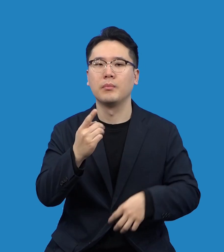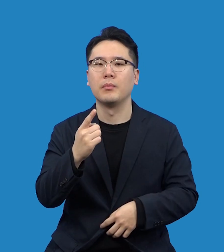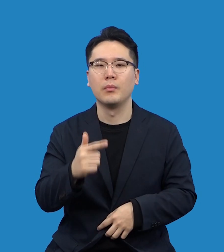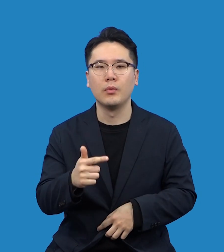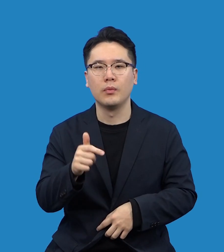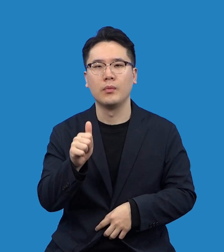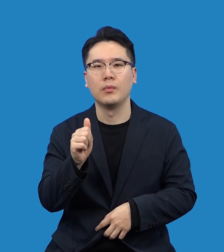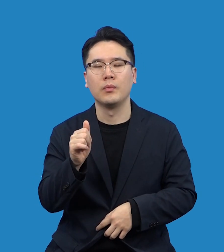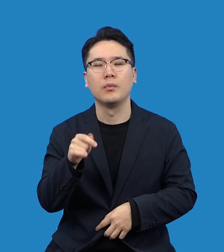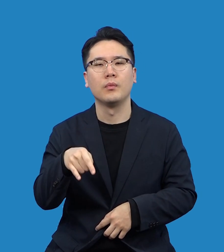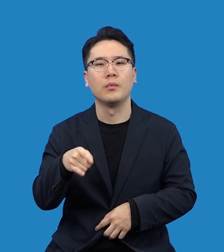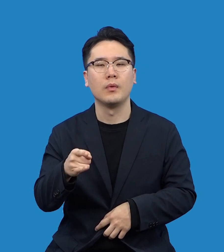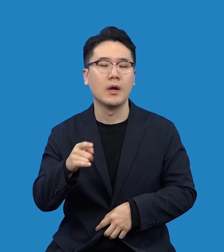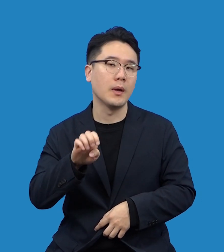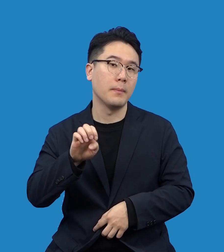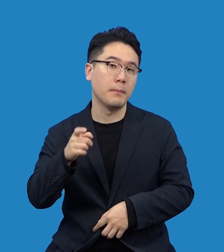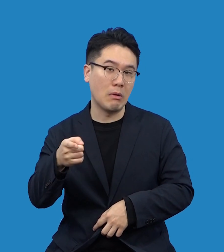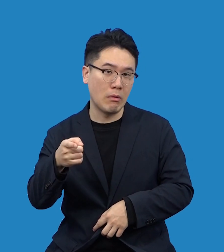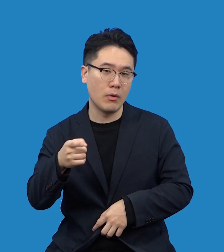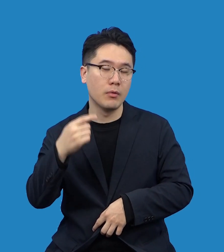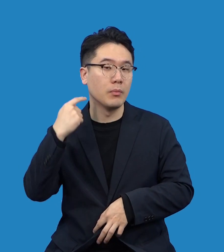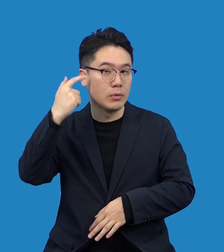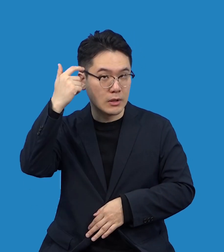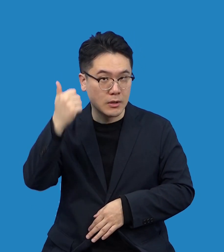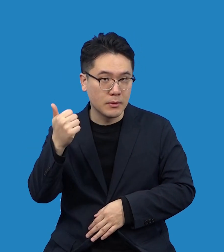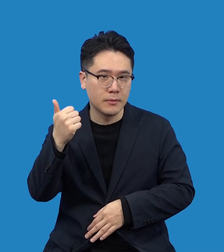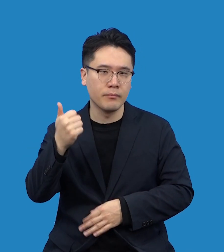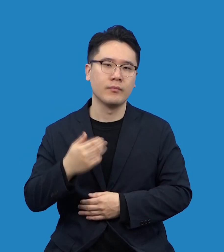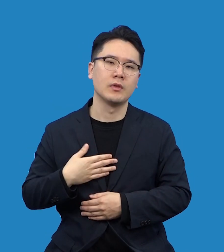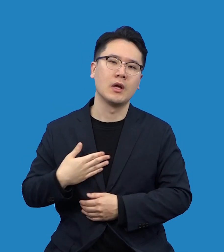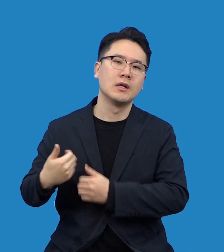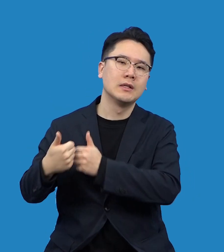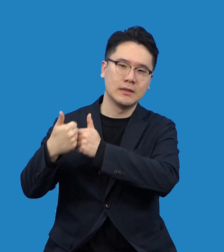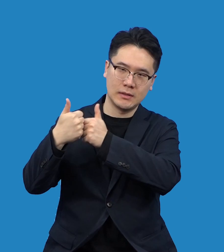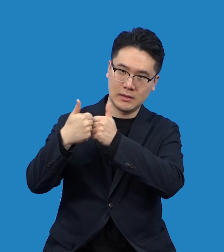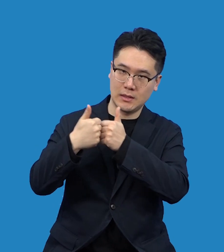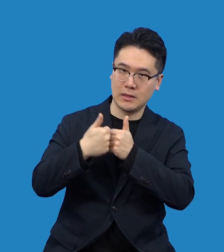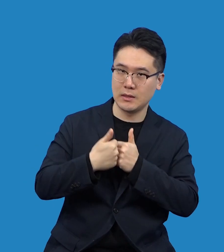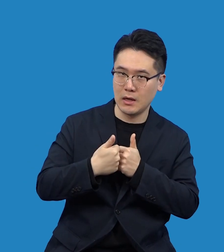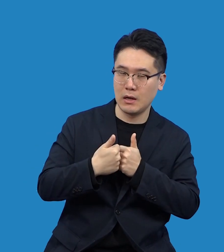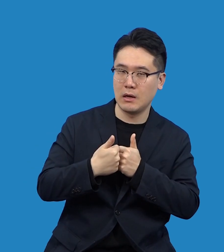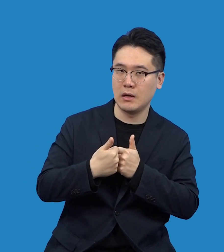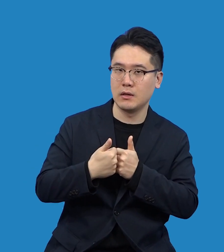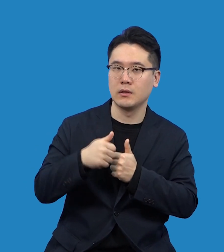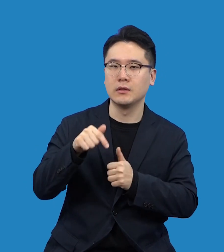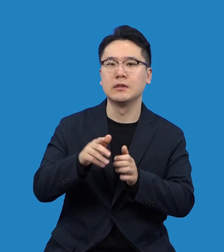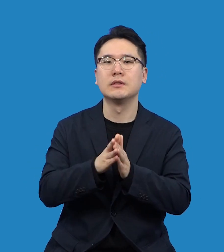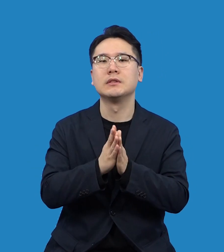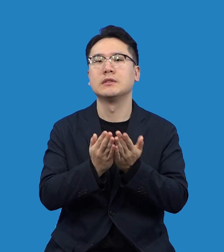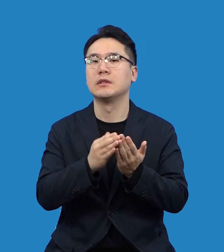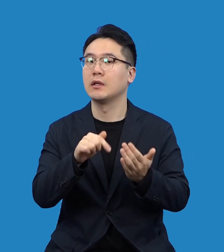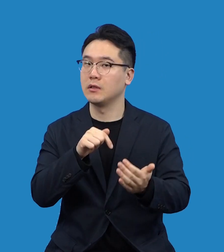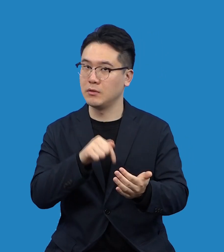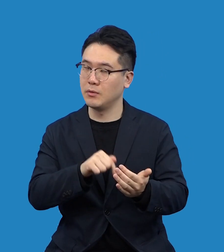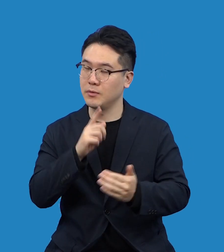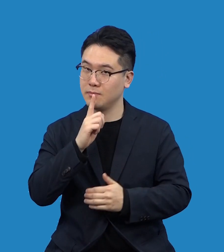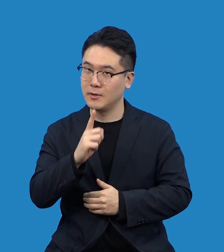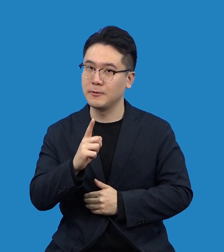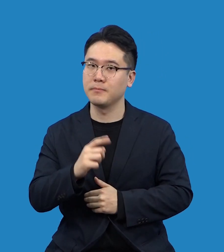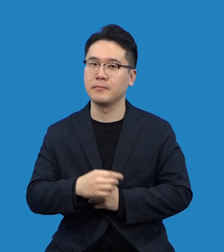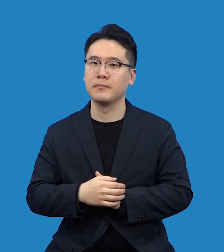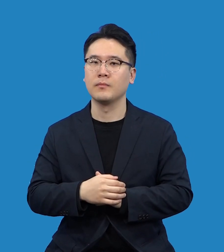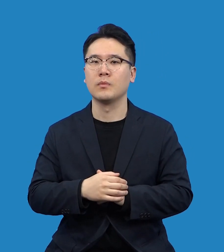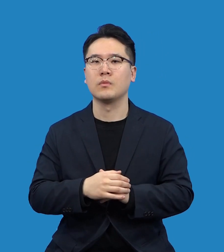헤퍼 목사님이 나를 따르라, 나흐폴게라고 하는 그 책에서